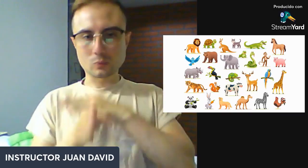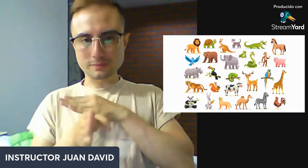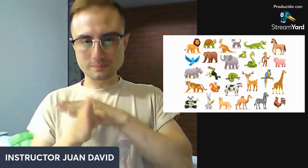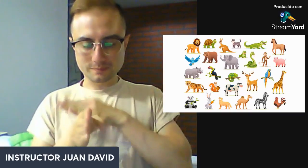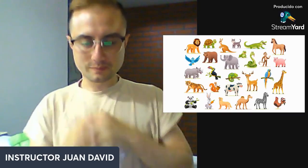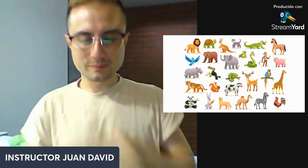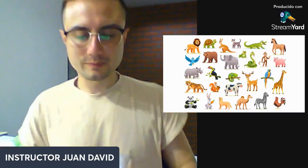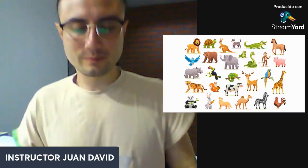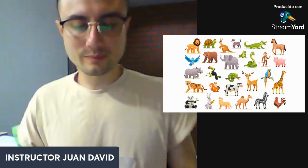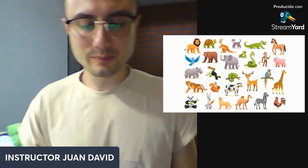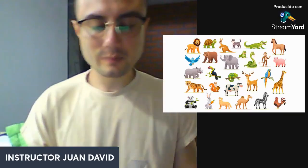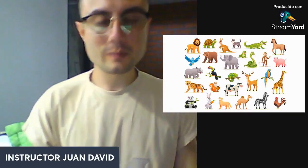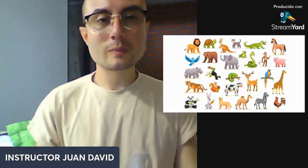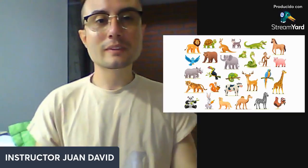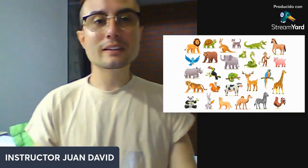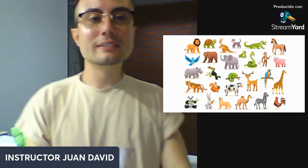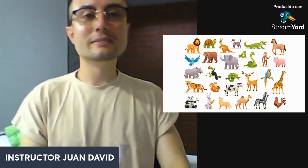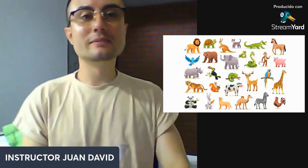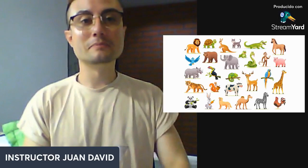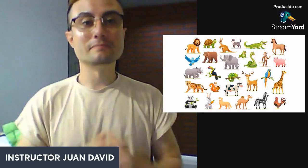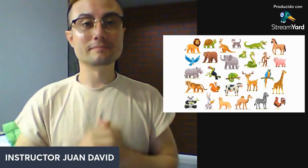Bueno, no importa, voy a continuar.